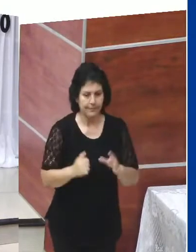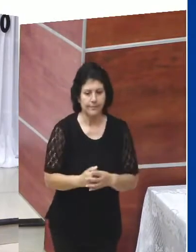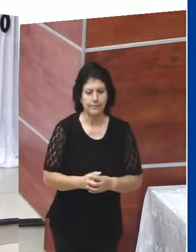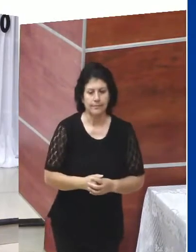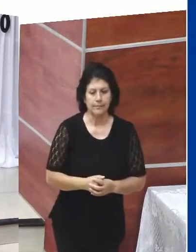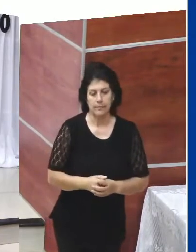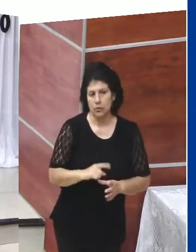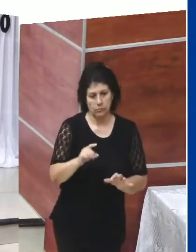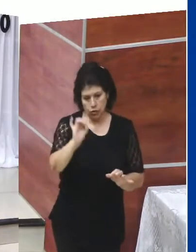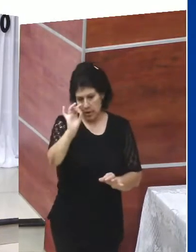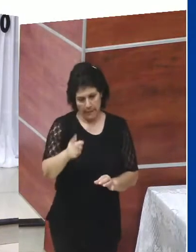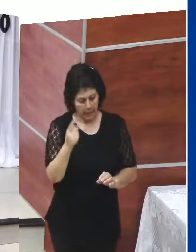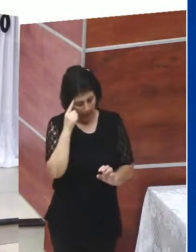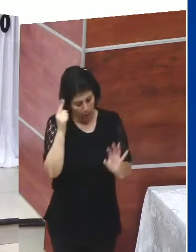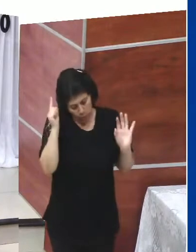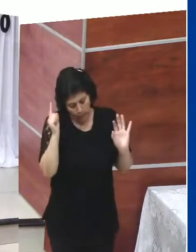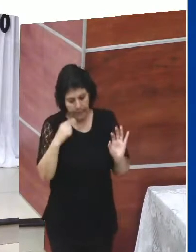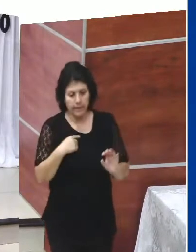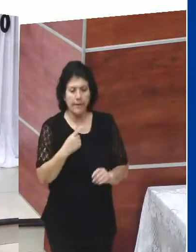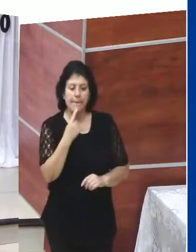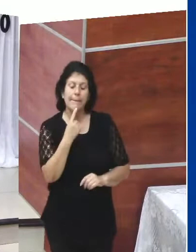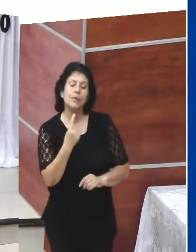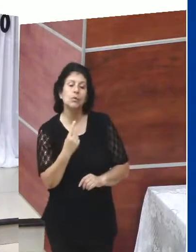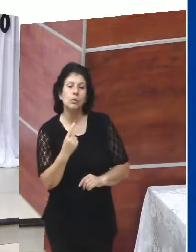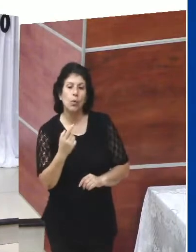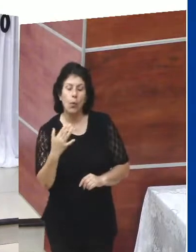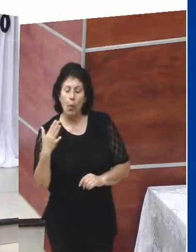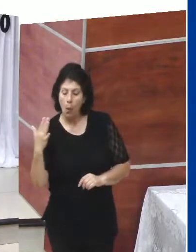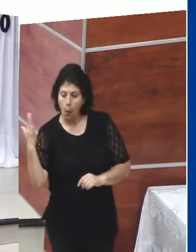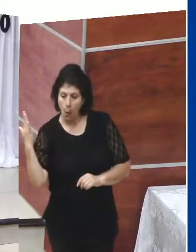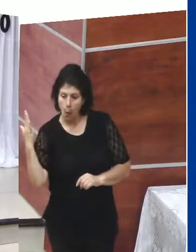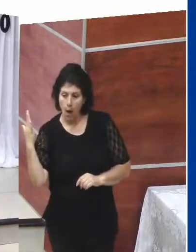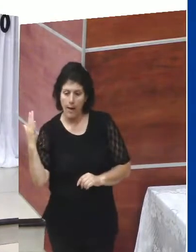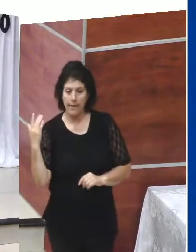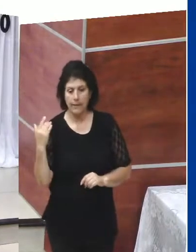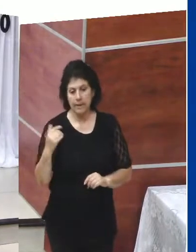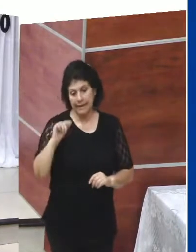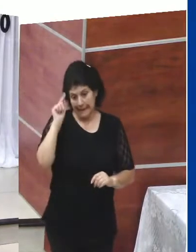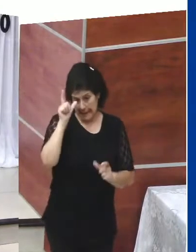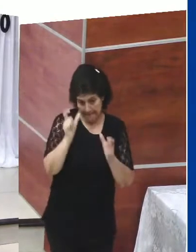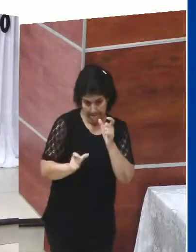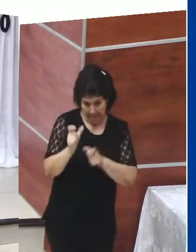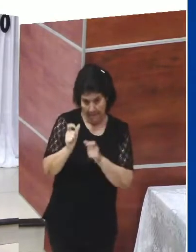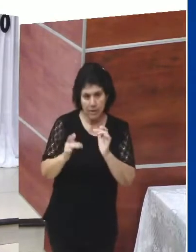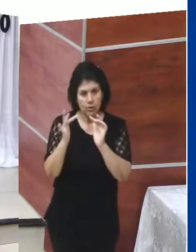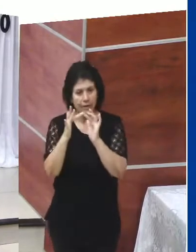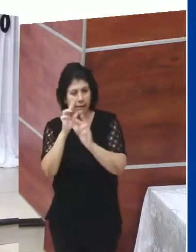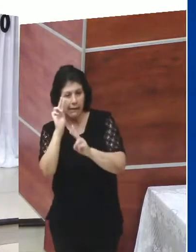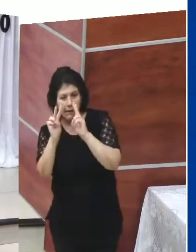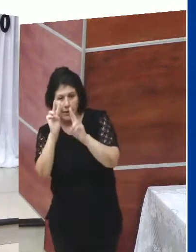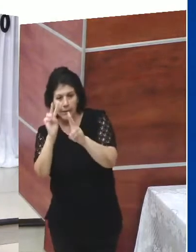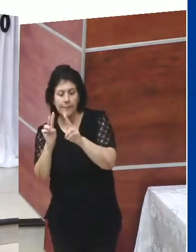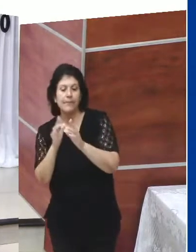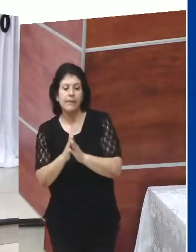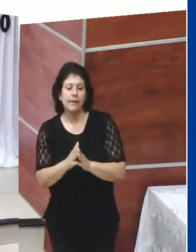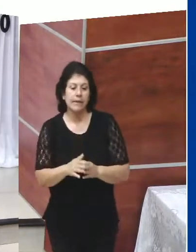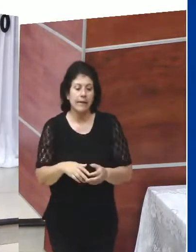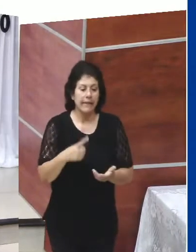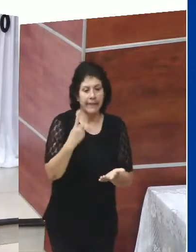en tu mente. ¿Cuántos de los que están aquí y nos ven por la transmisión quieren